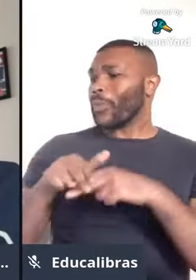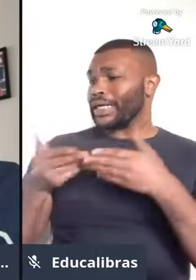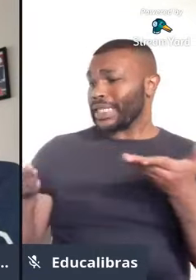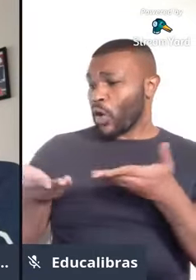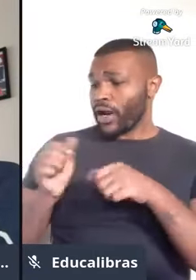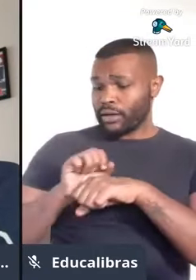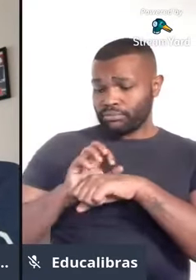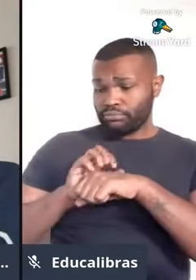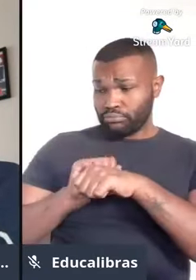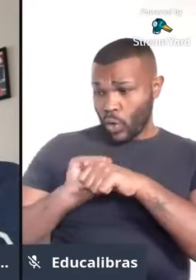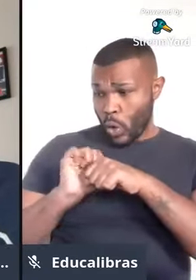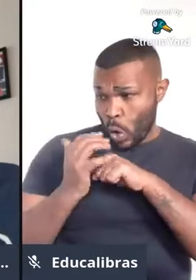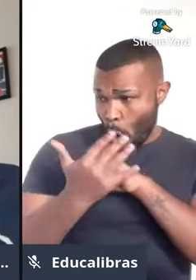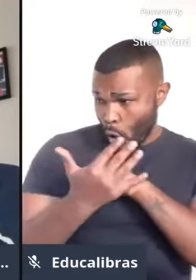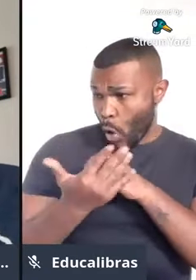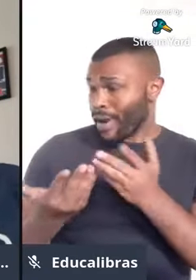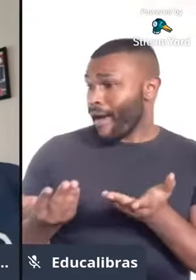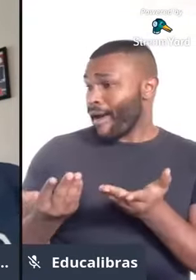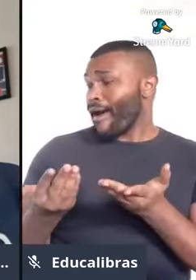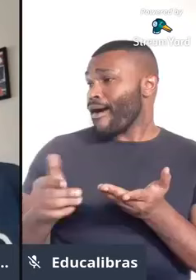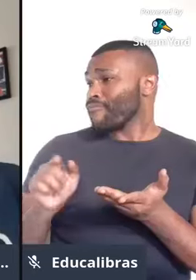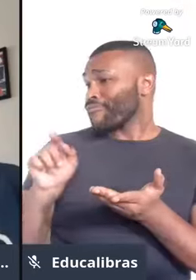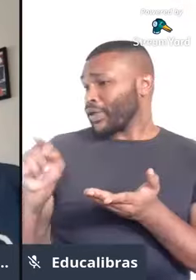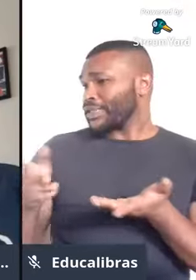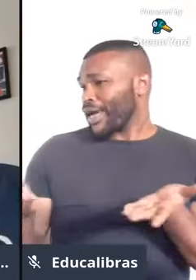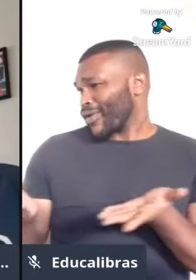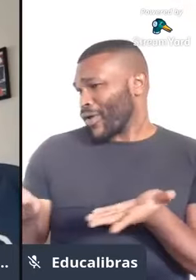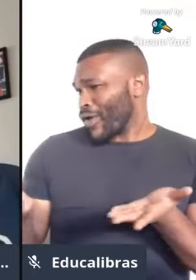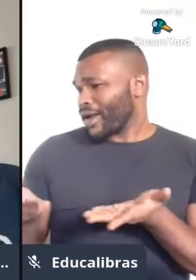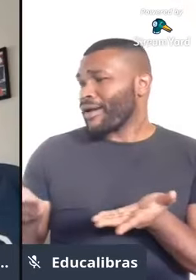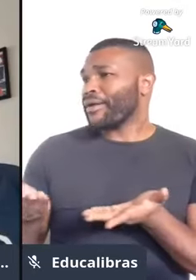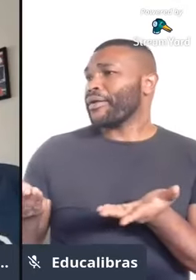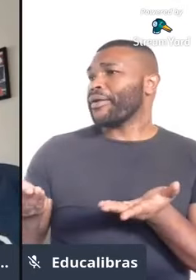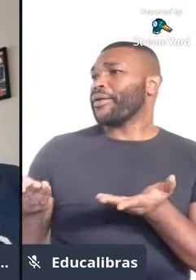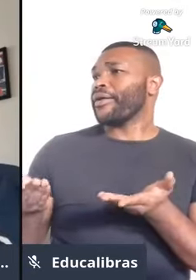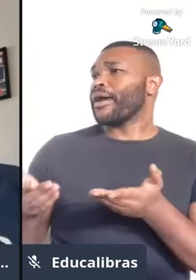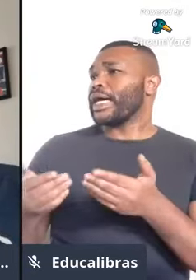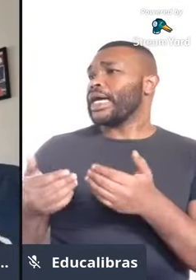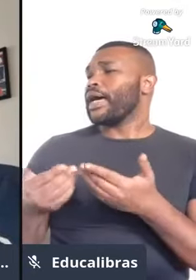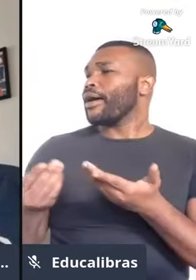sido, né, um arauto aí de tudo que tem acontecido